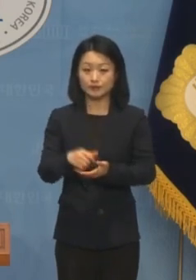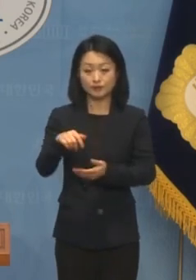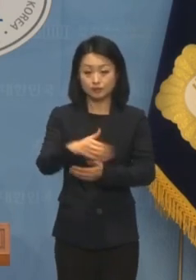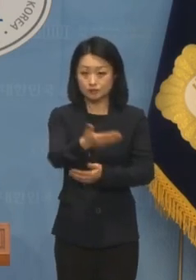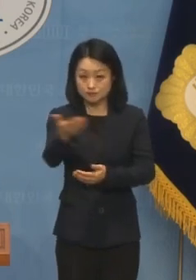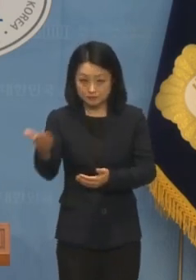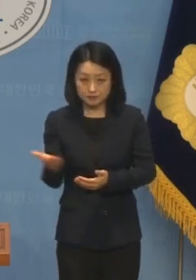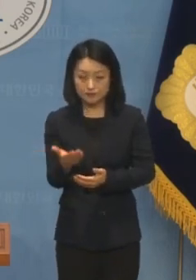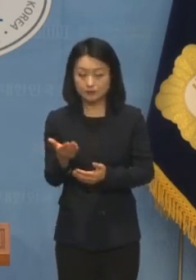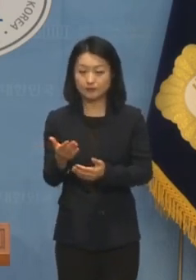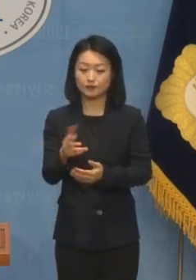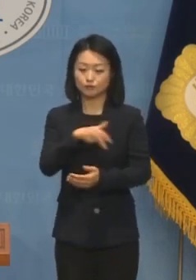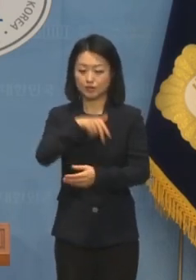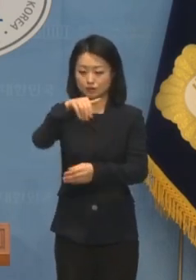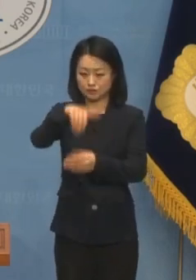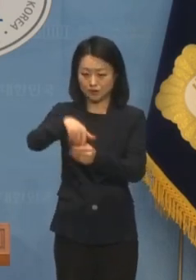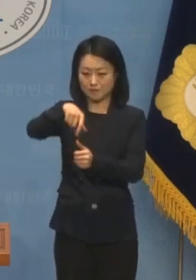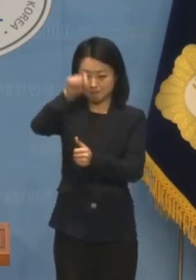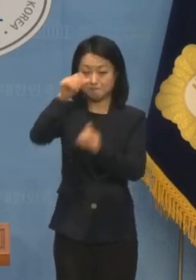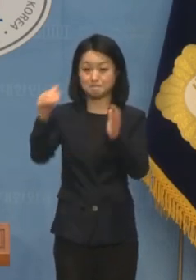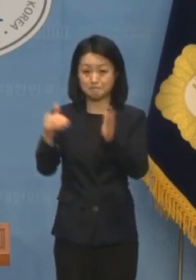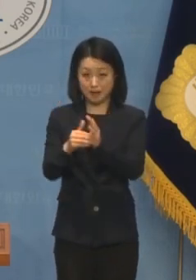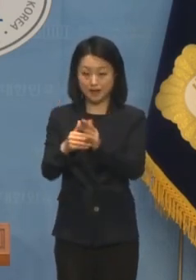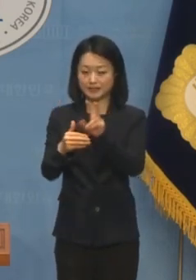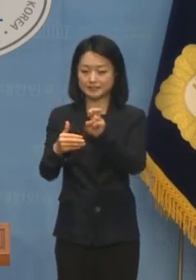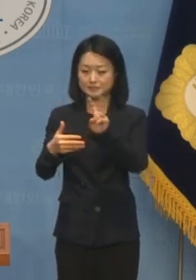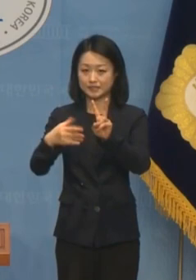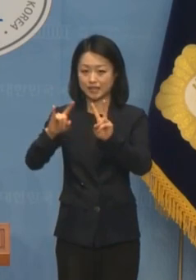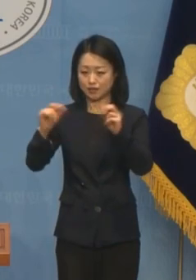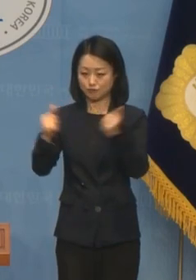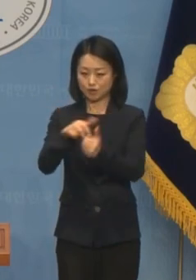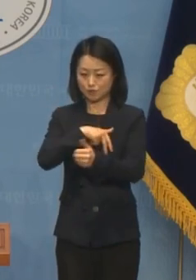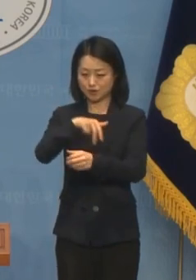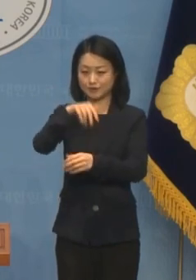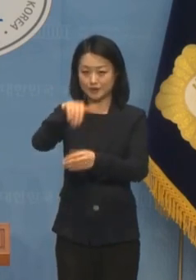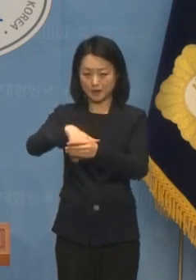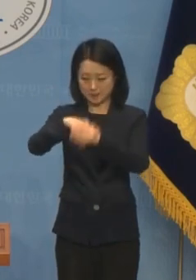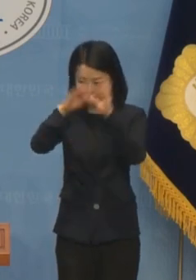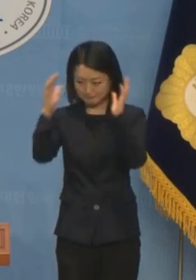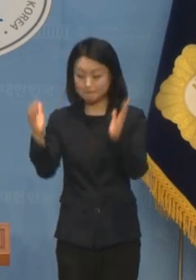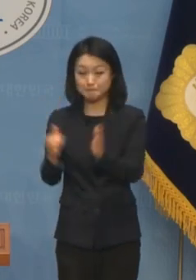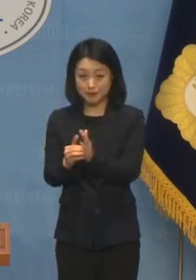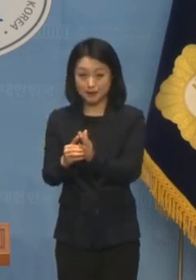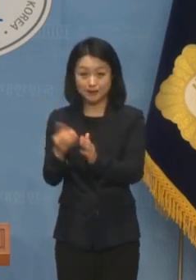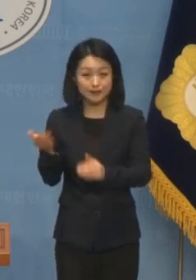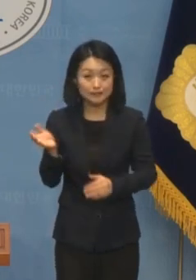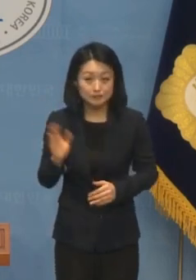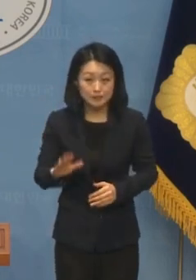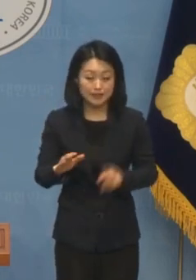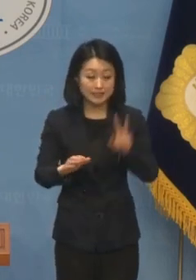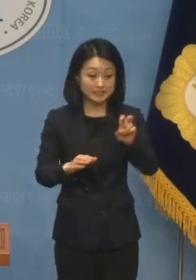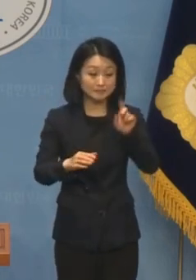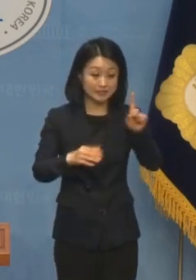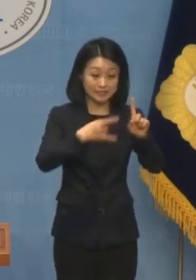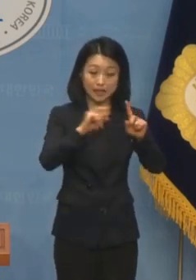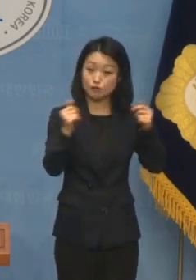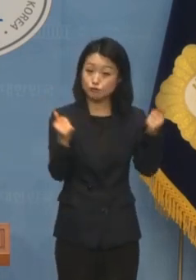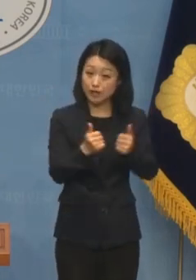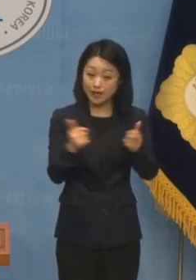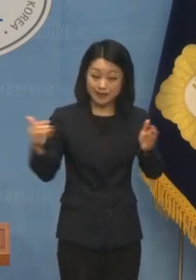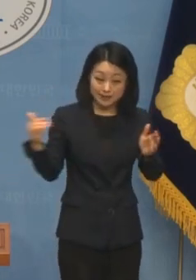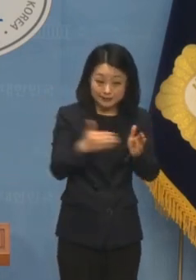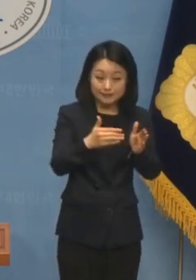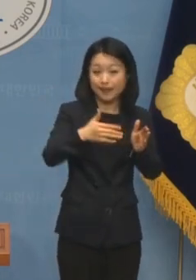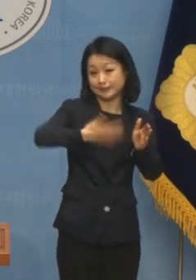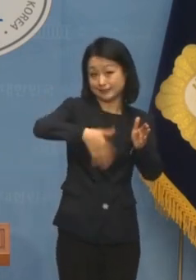선택으로 22대 국회를 구성하기 위한 총선이 끝났습니다. 하지만 21대 국회는 아직